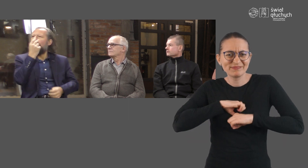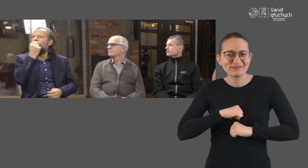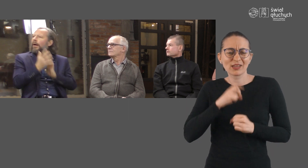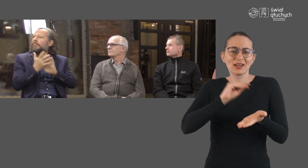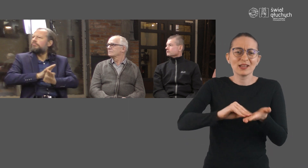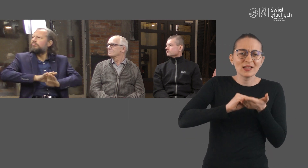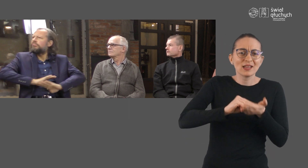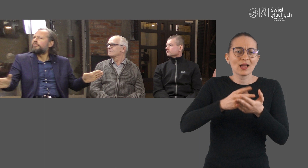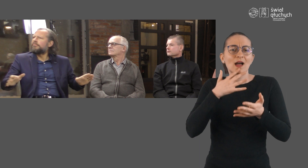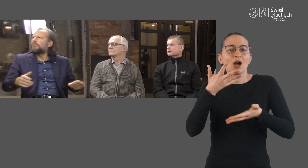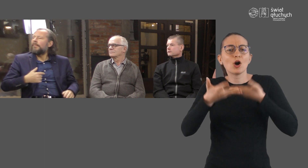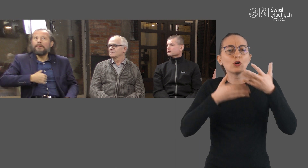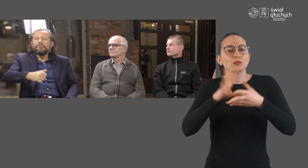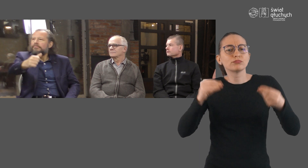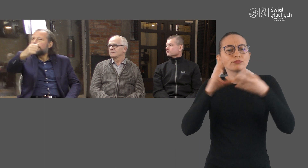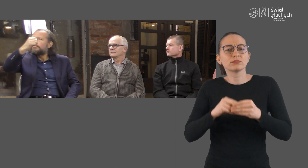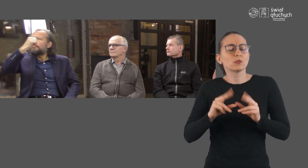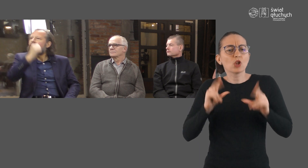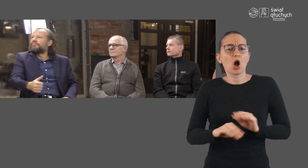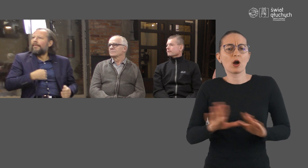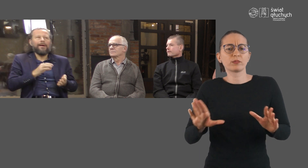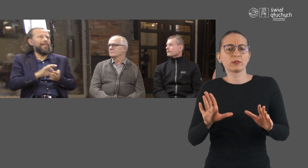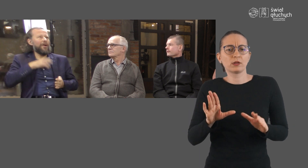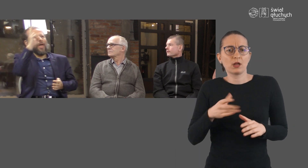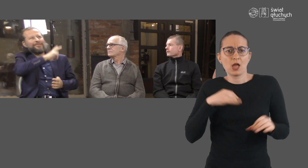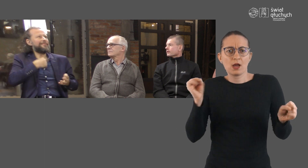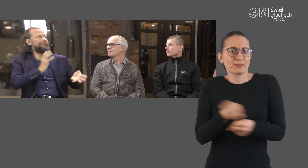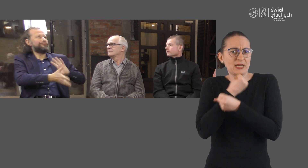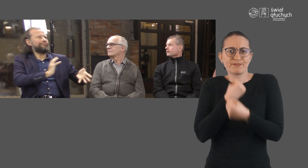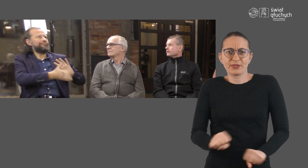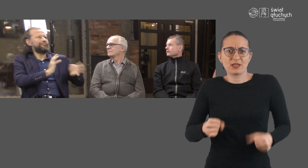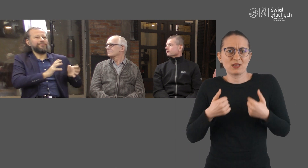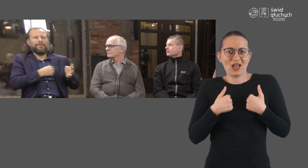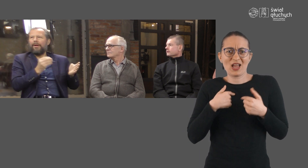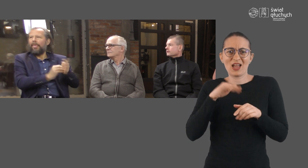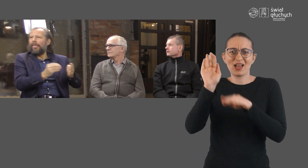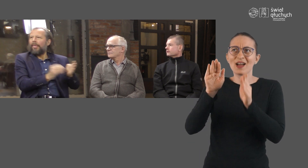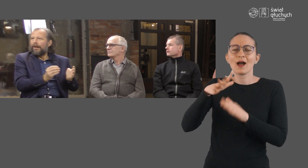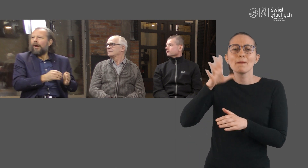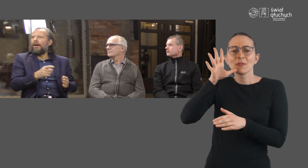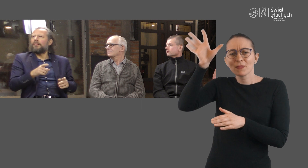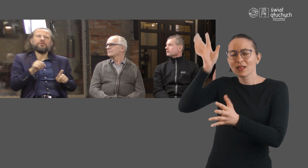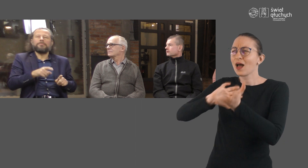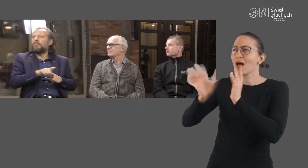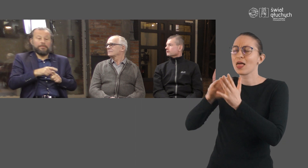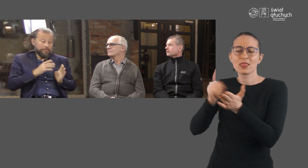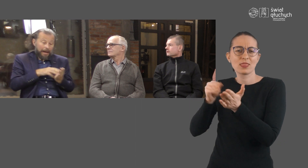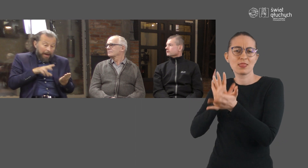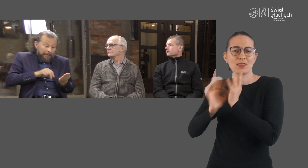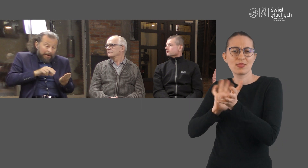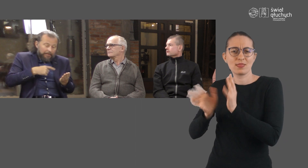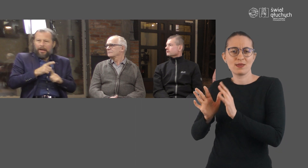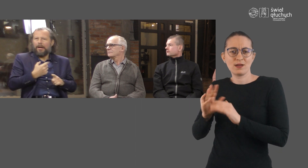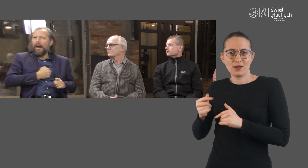prace domowe, nie mogłem nic zamigać, musiałem wszystko mówić. Z rodzicami w domu migałem, byłem do tego